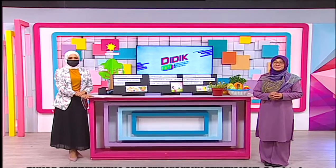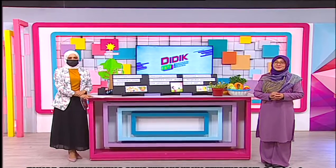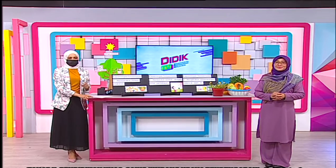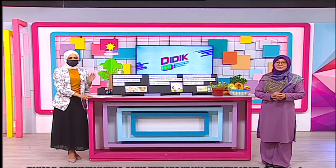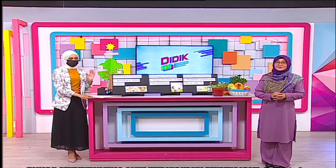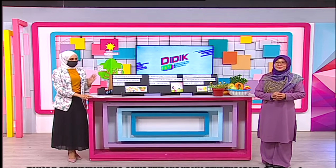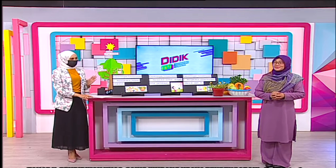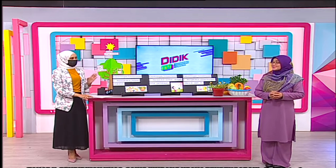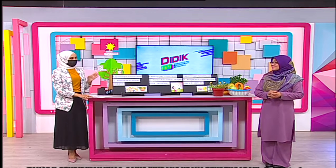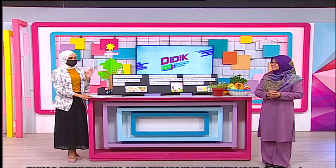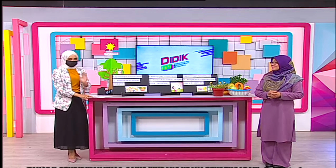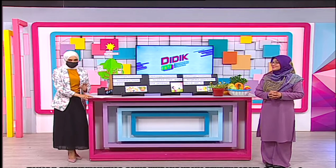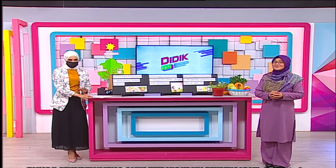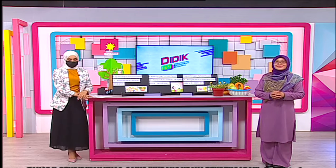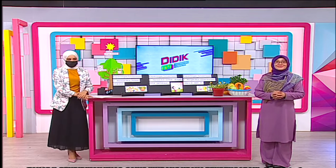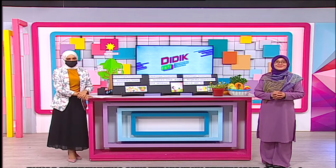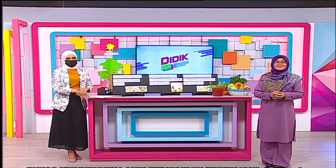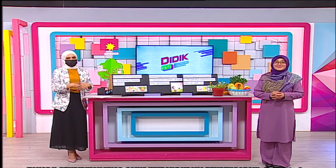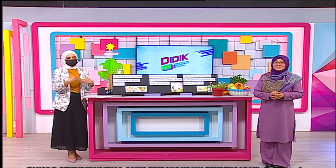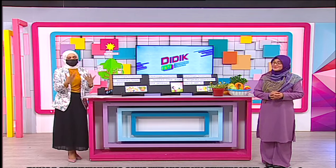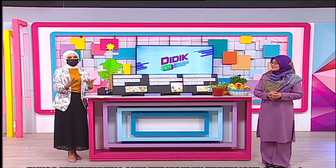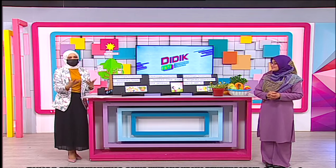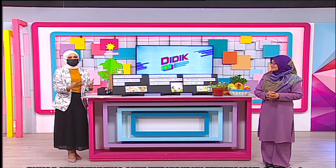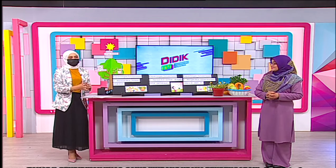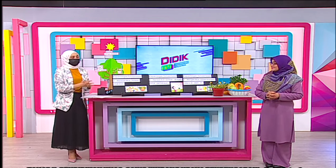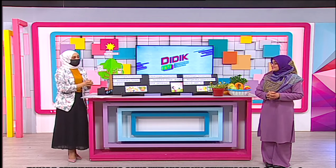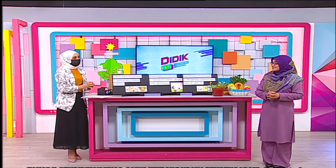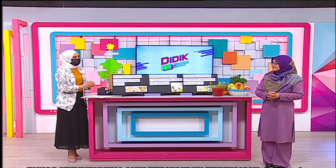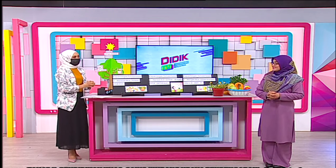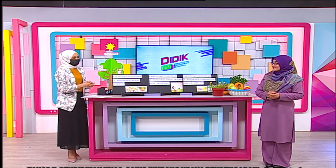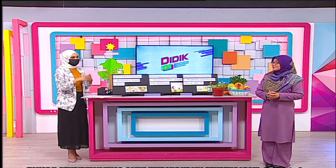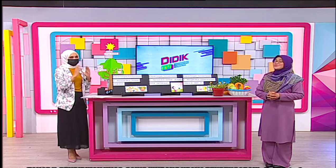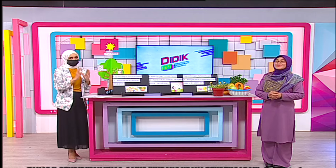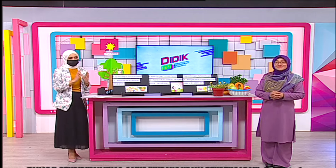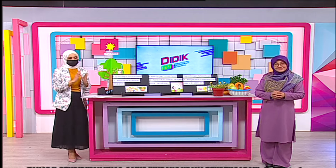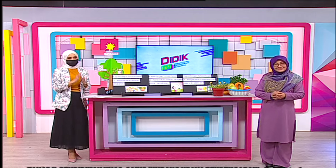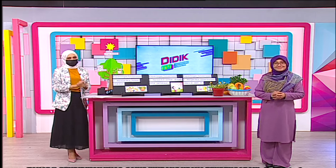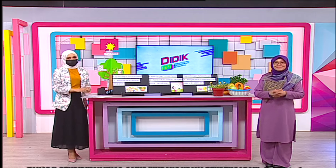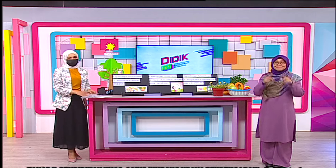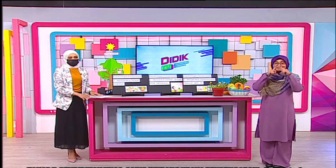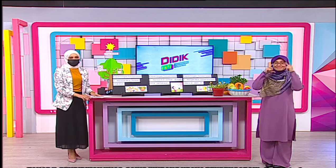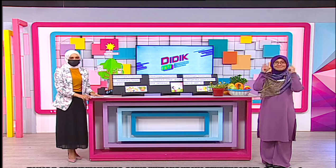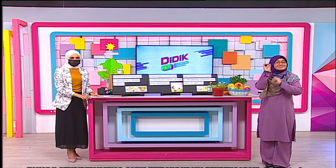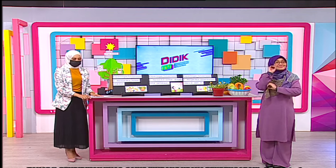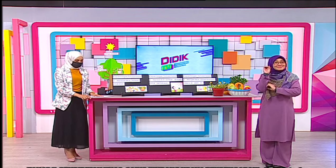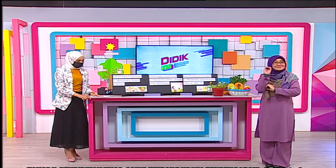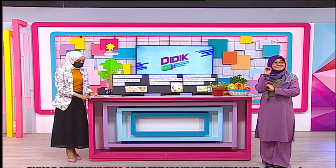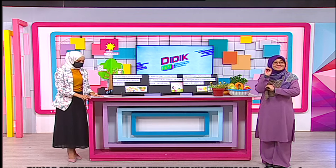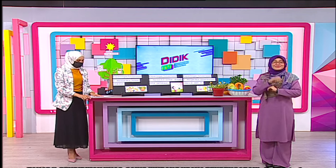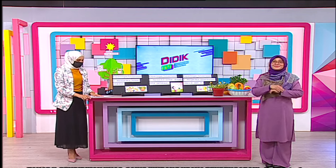dengan Yi bertanya kepada anda mengakui Senopati tidak mengindahkan beritahu ke ini kronis Samsat yang akan kita